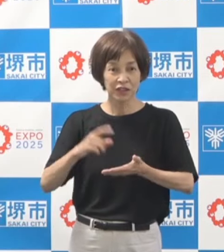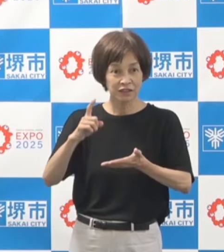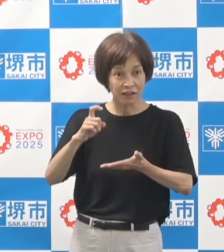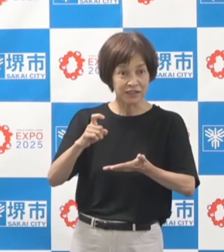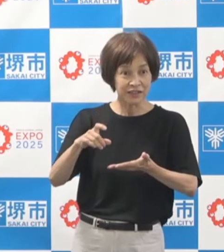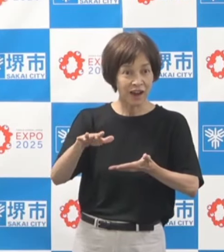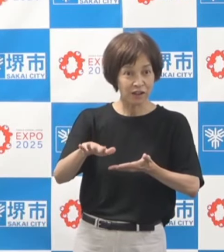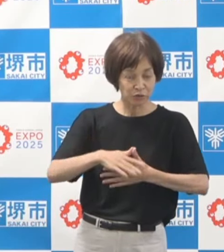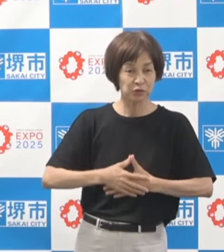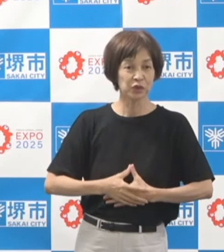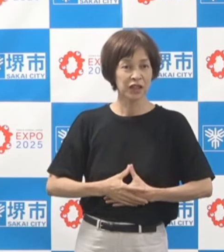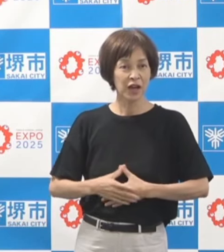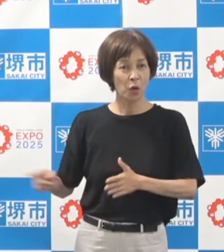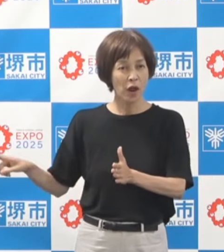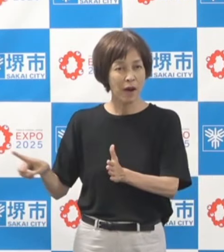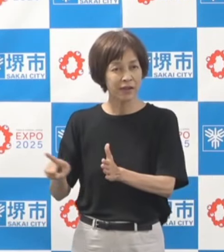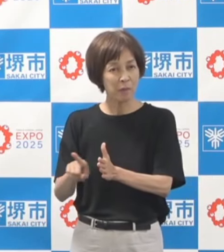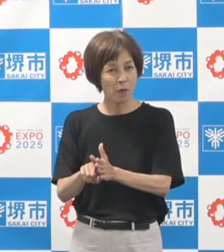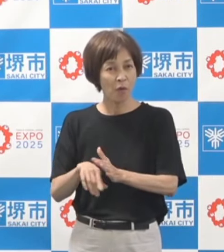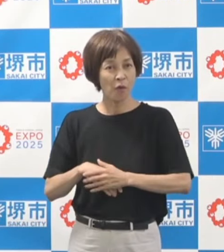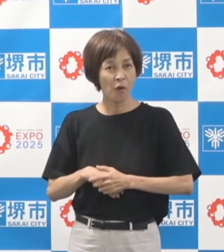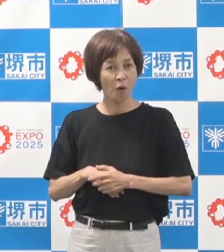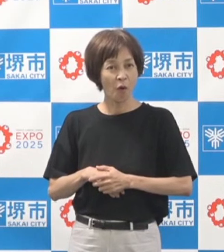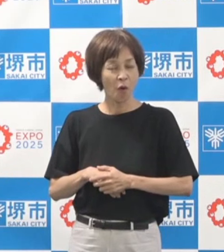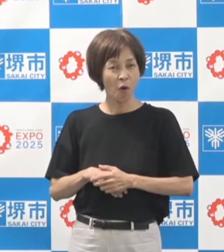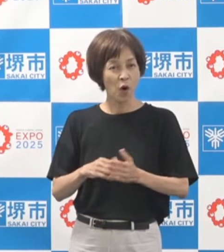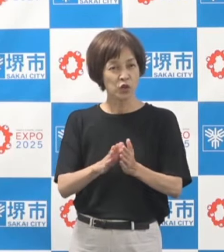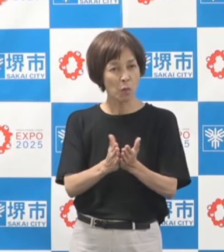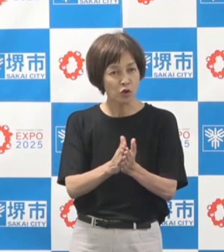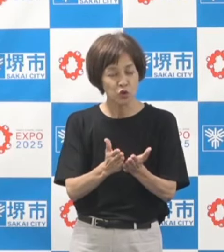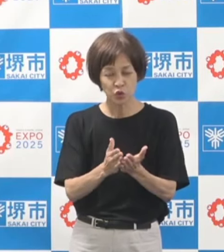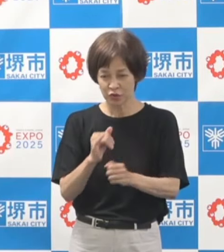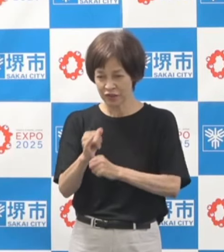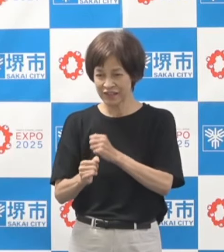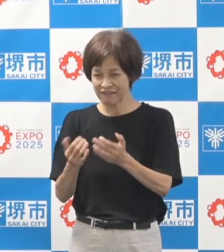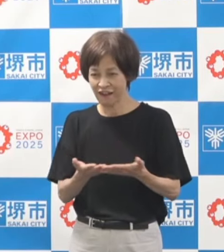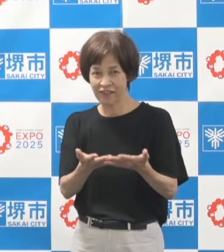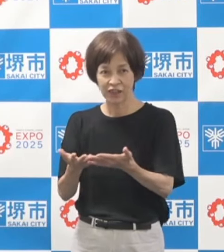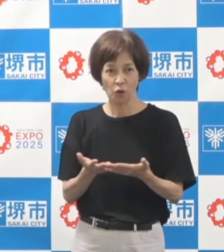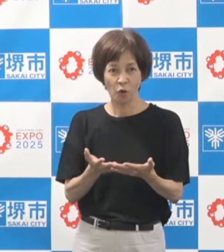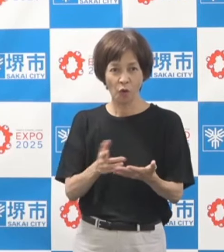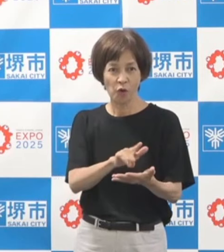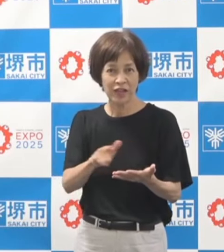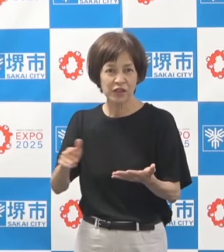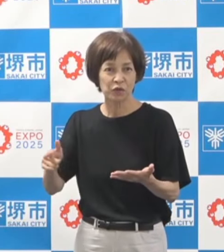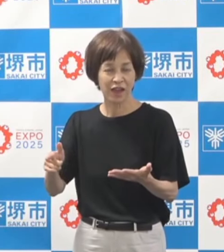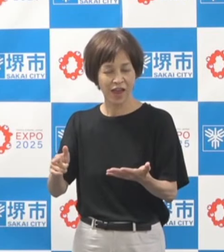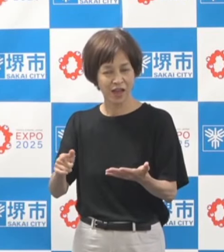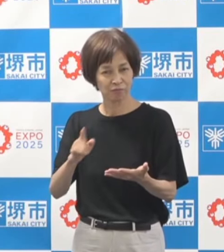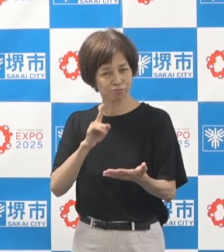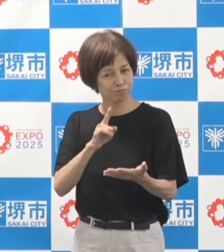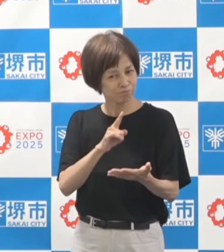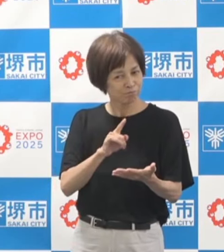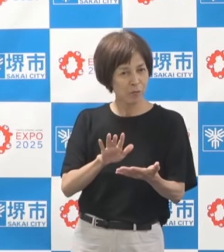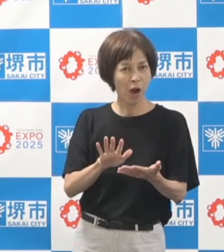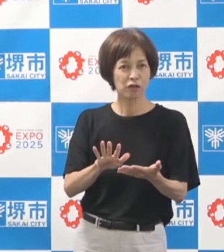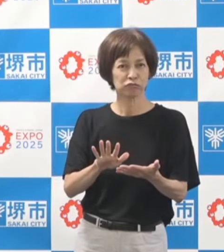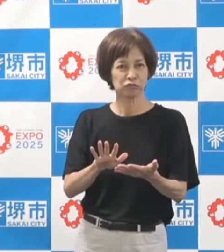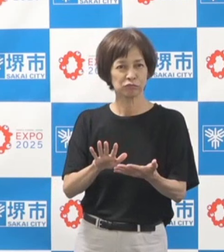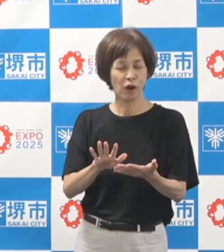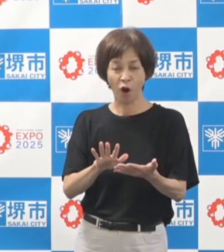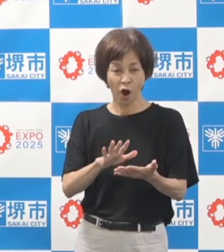私がこれまでも何らか書物であるとかインターネット等で目にしたことがあるものもありますし、そう